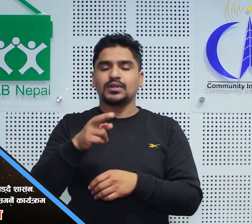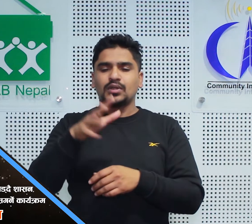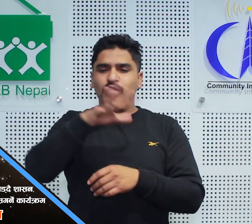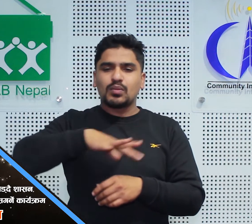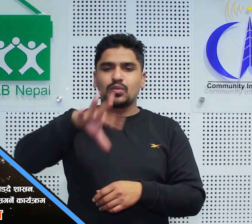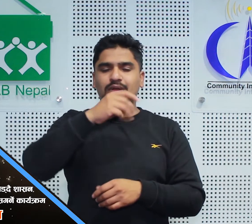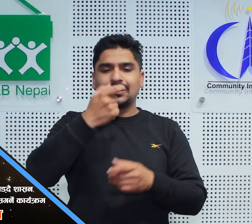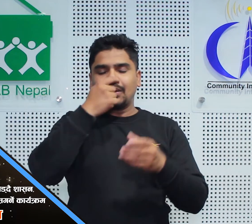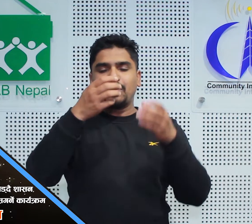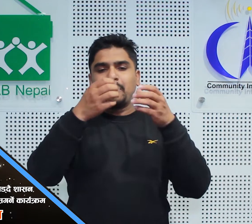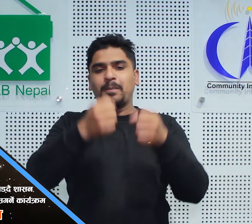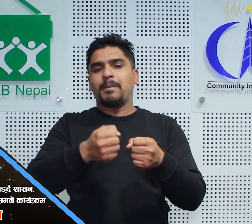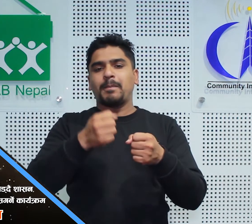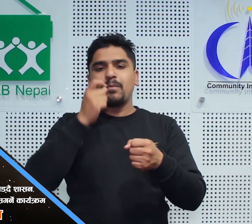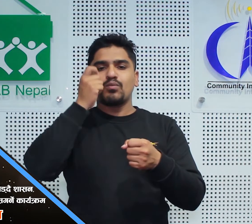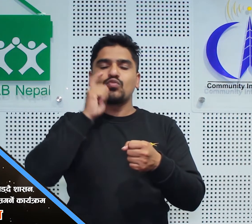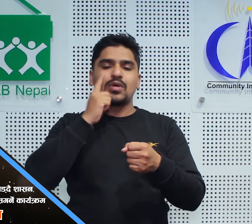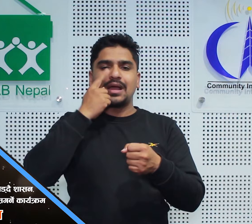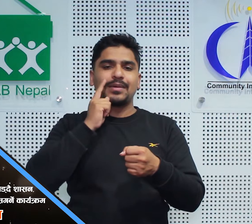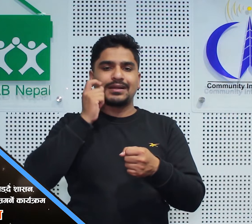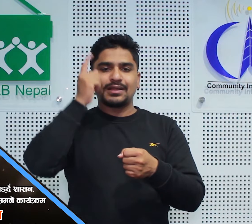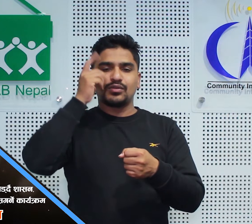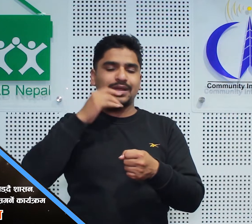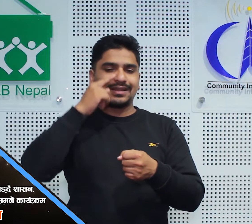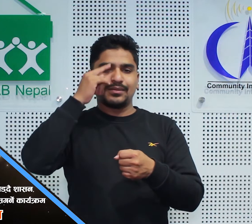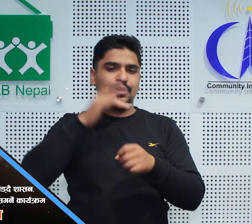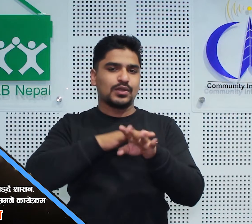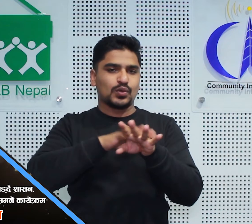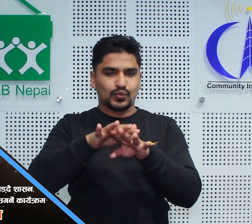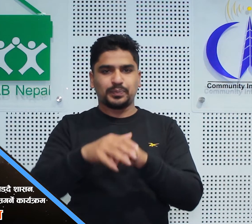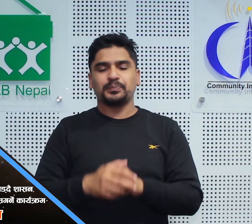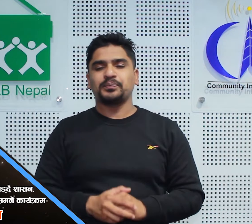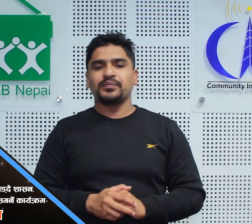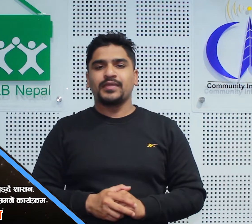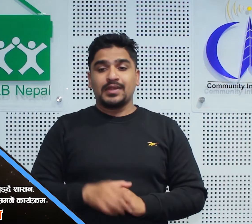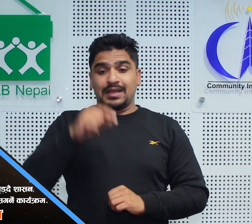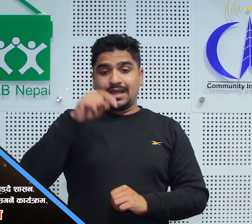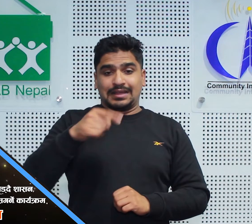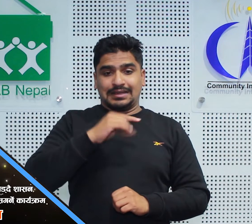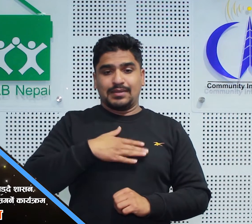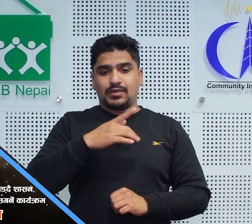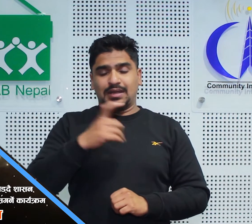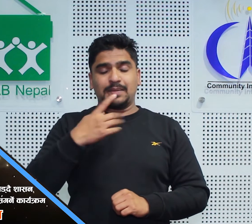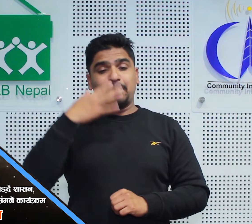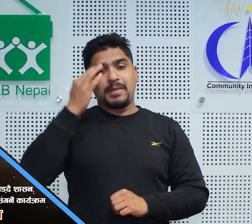सम्पूर्ण गाउँवासी बुवाआमा दाजुभाइ तथा दिदीबहिनीहरू, आज हाम्रा लागि वास्तवमै ऐतिहासिक दिन